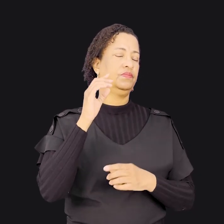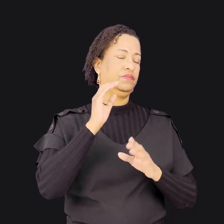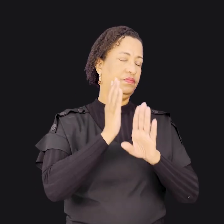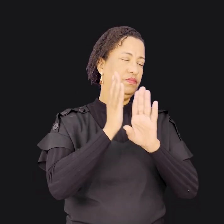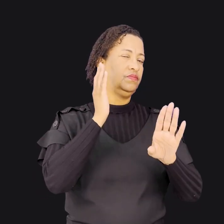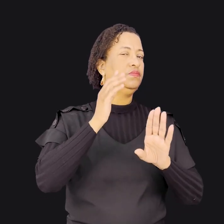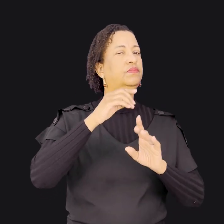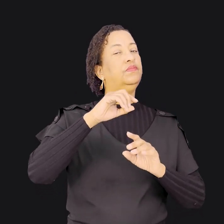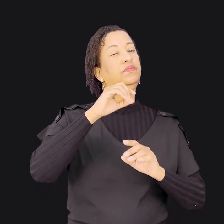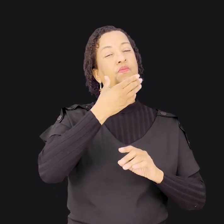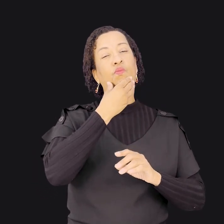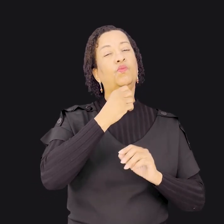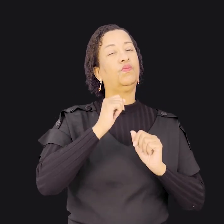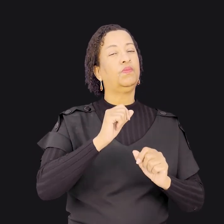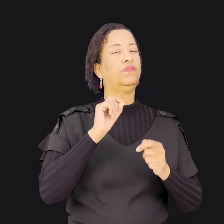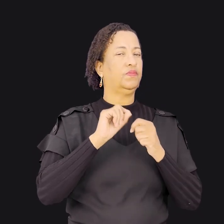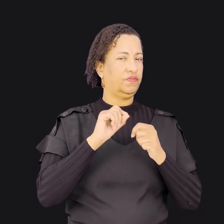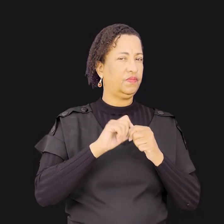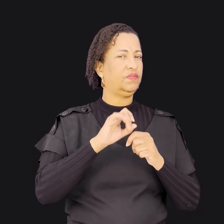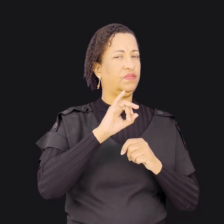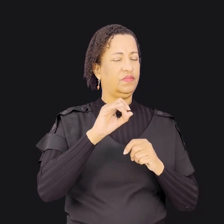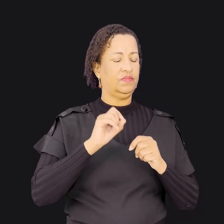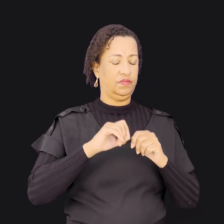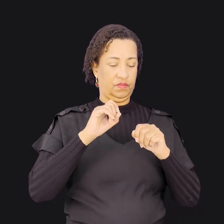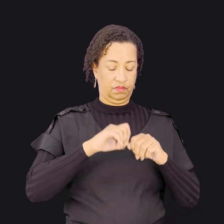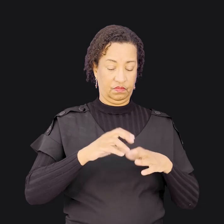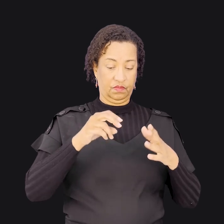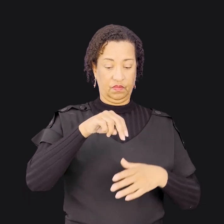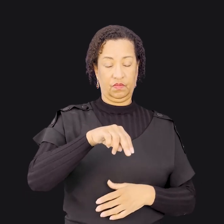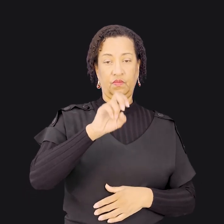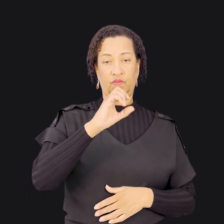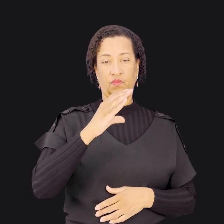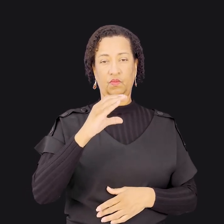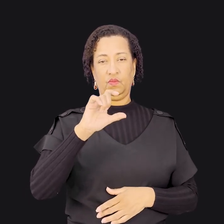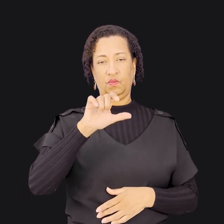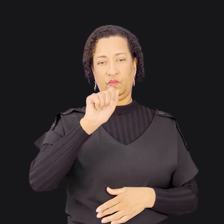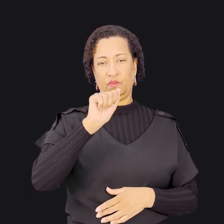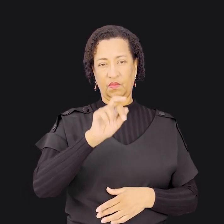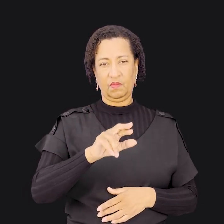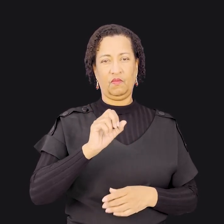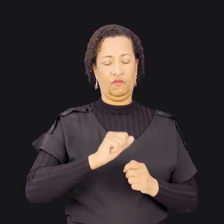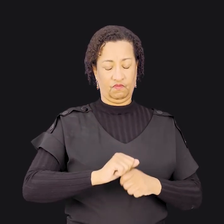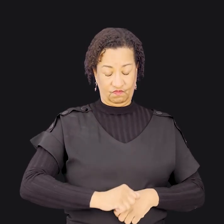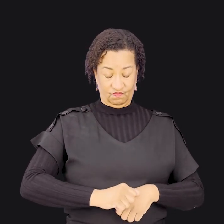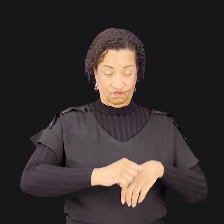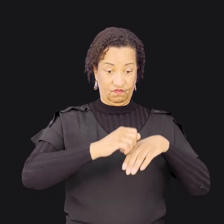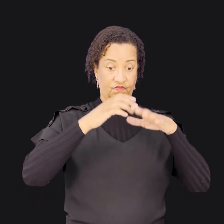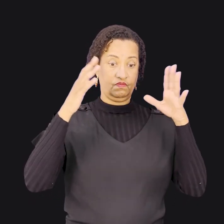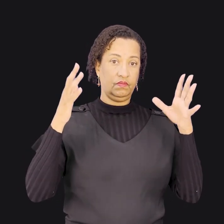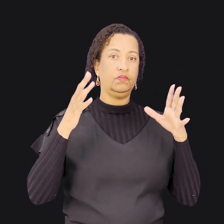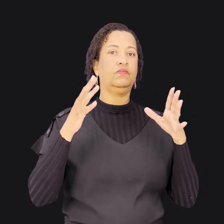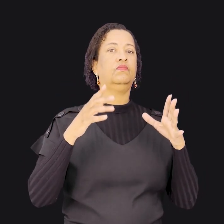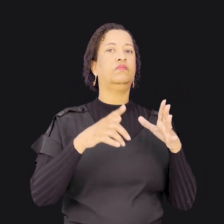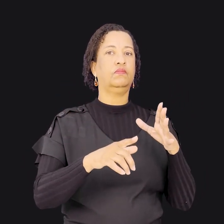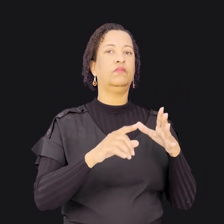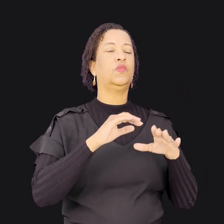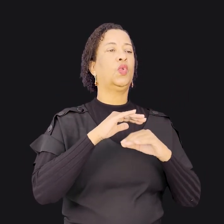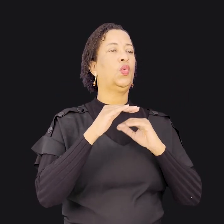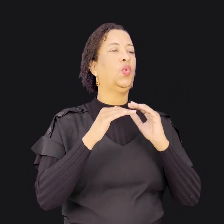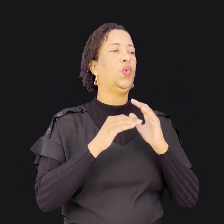um dispositivo termonuclear for detonado junto a um pedaço de concreto do tamanho de um campo de futebol, todo esse concreto vai